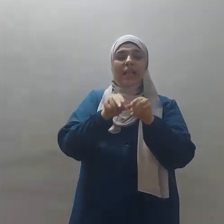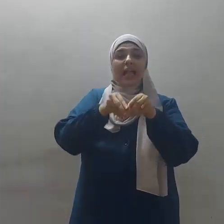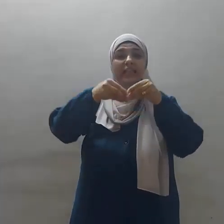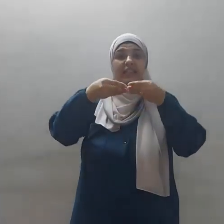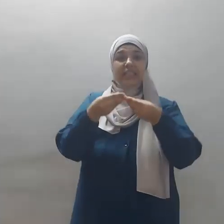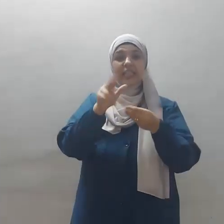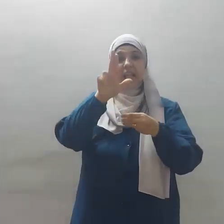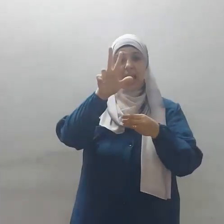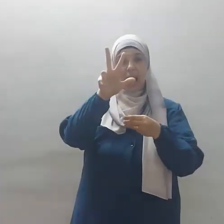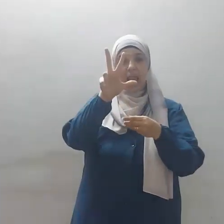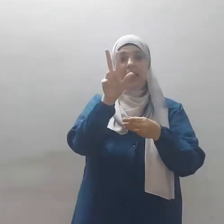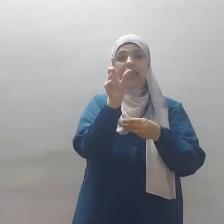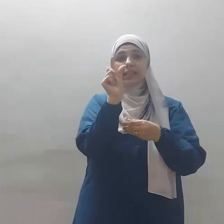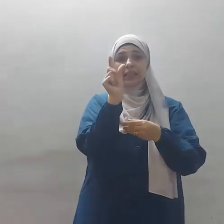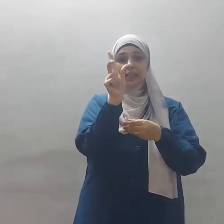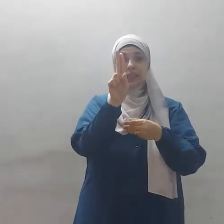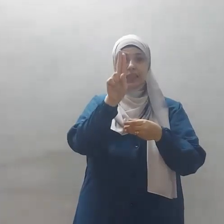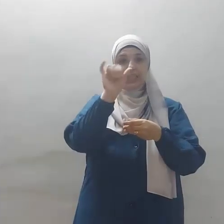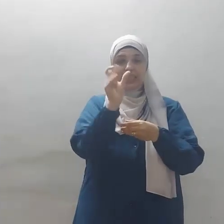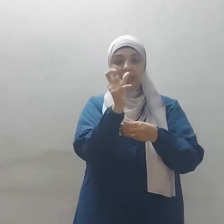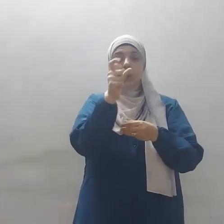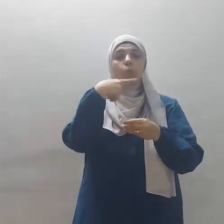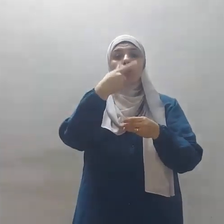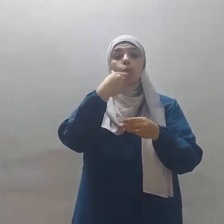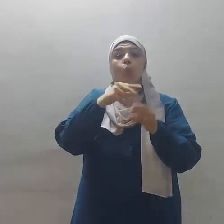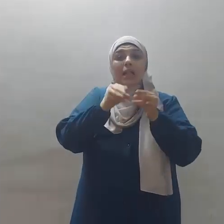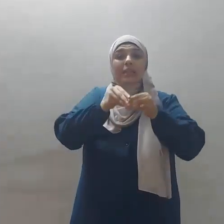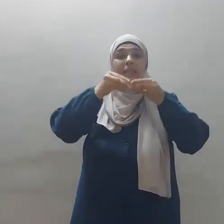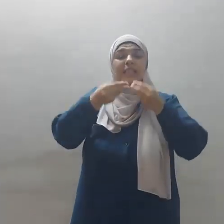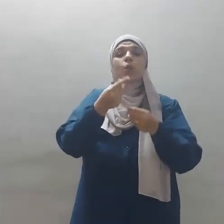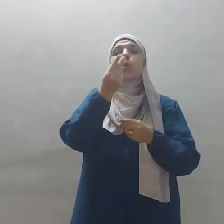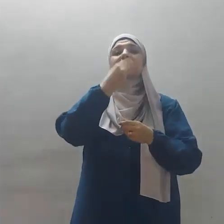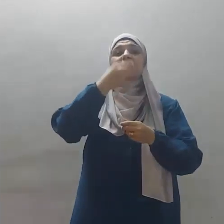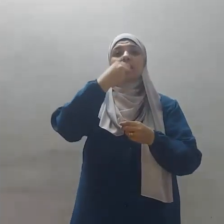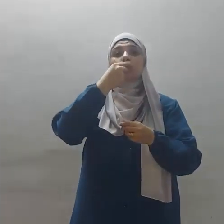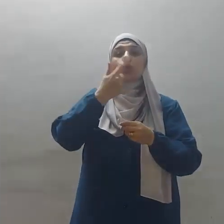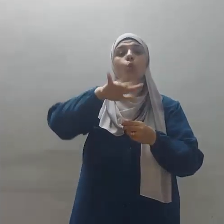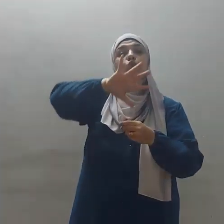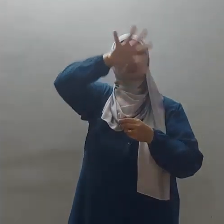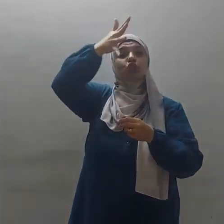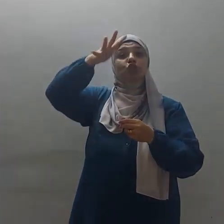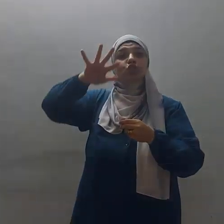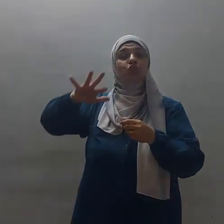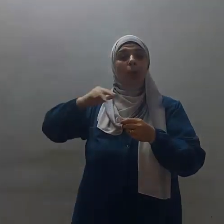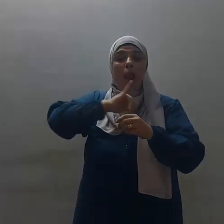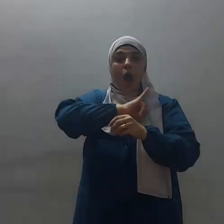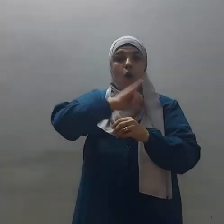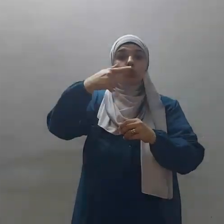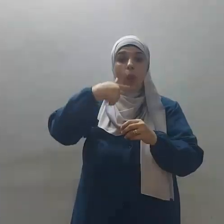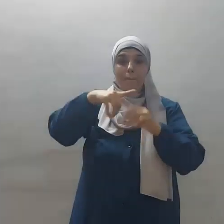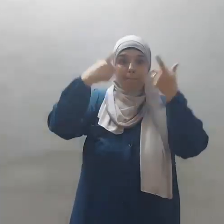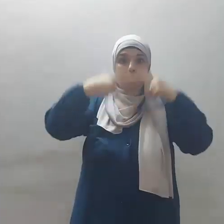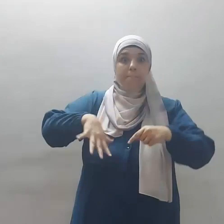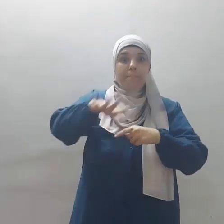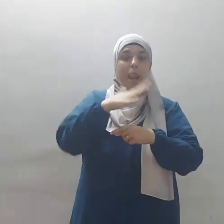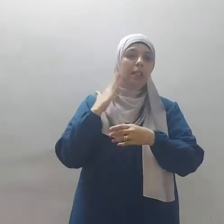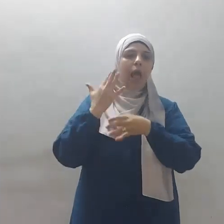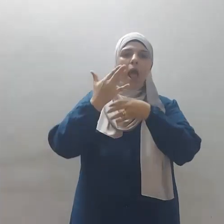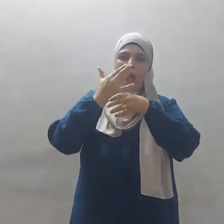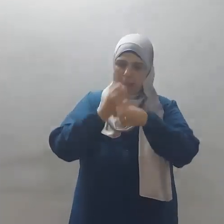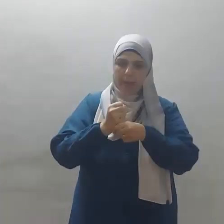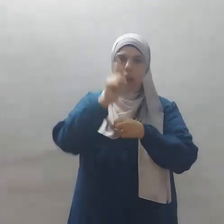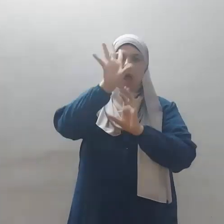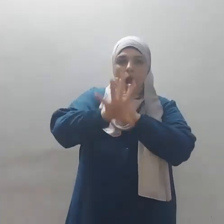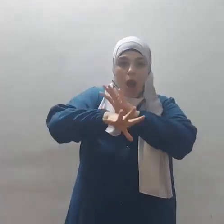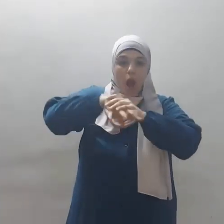حيث يقول سبحانه والتين والزيتون وطور سينين وهذا البلد الامين لقد